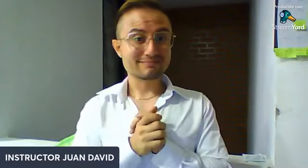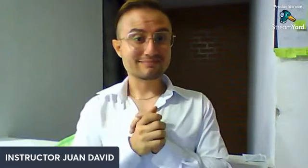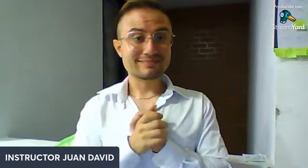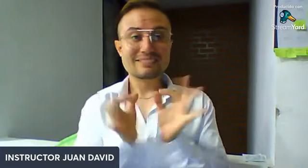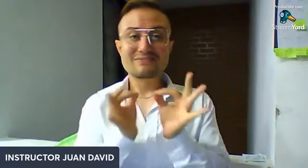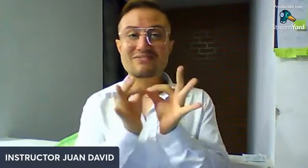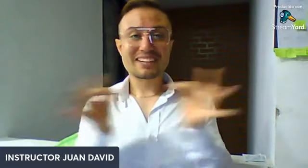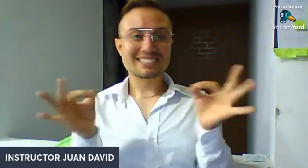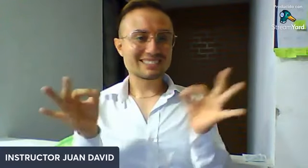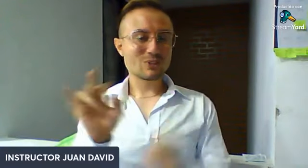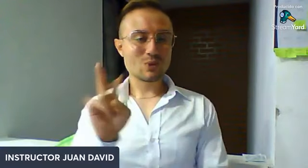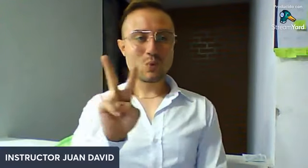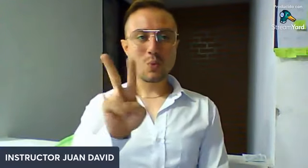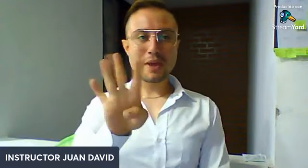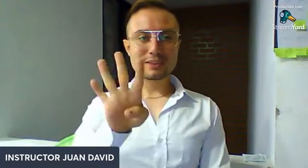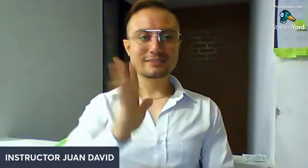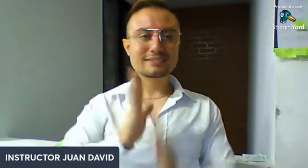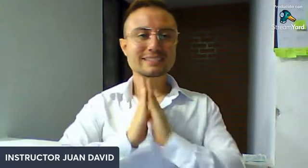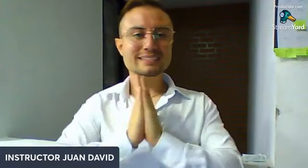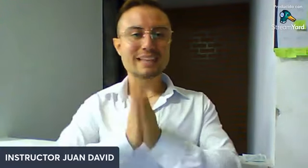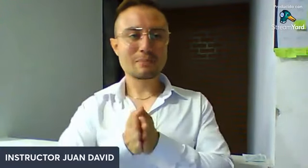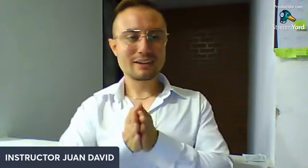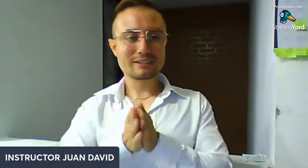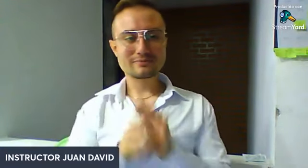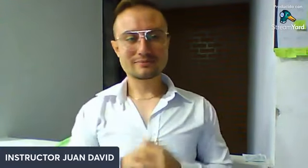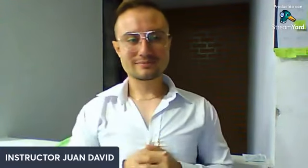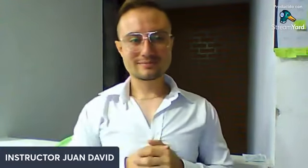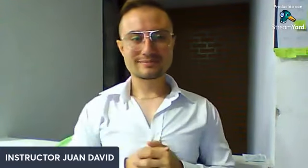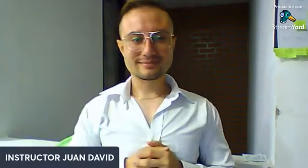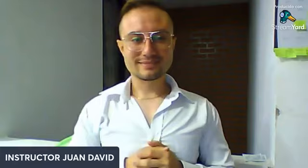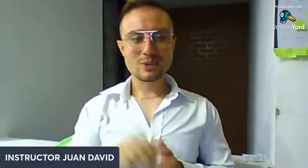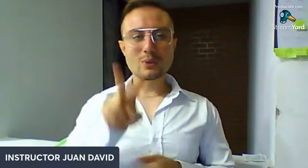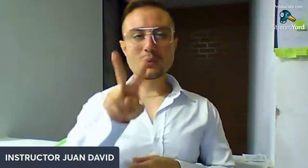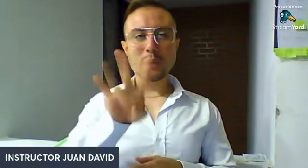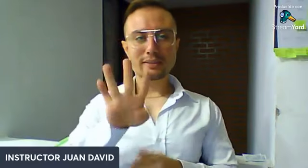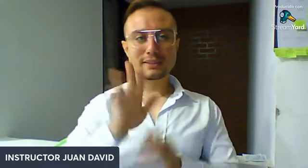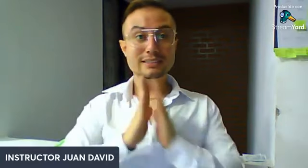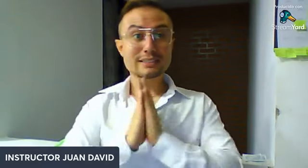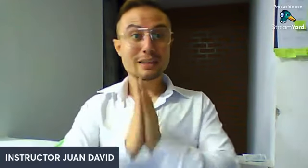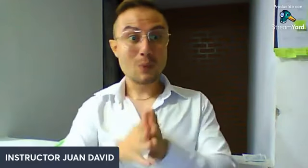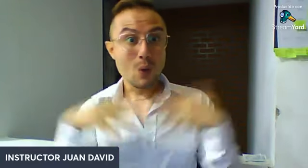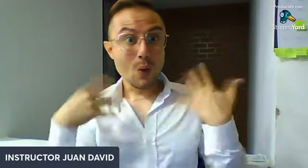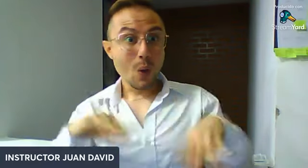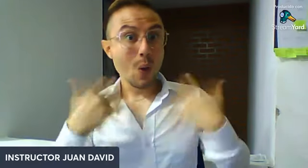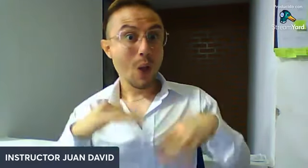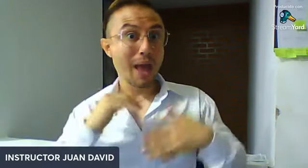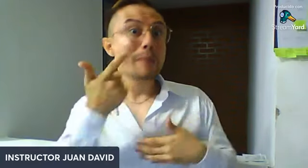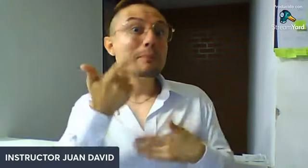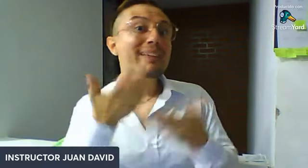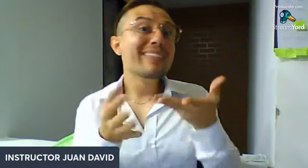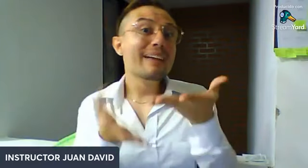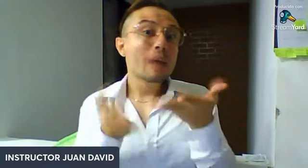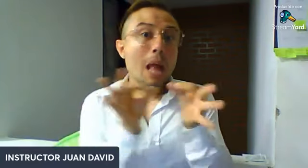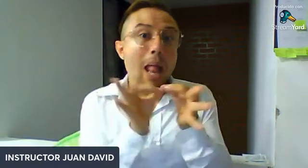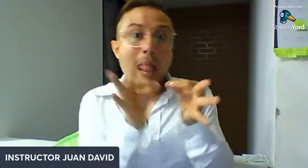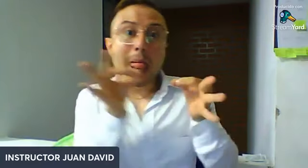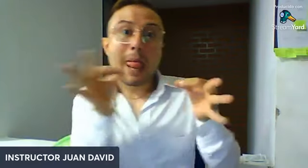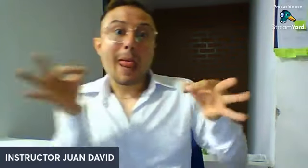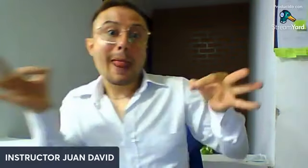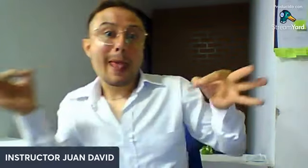24 de diciembre. Sí, es así, literal, 24 de diciembre. ¿Sí? Bueno, vamos a ver